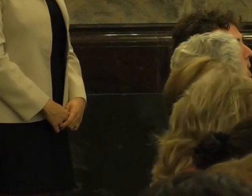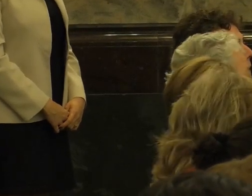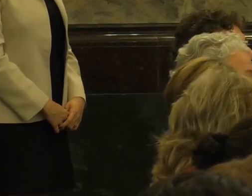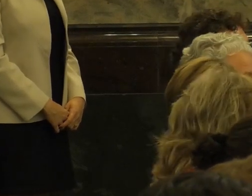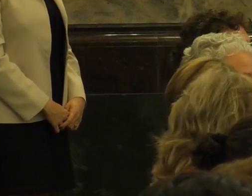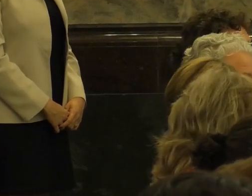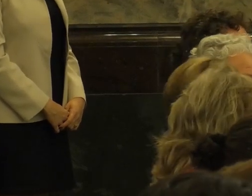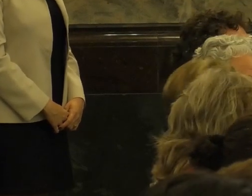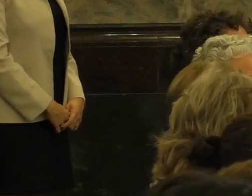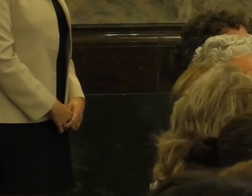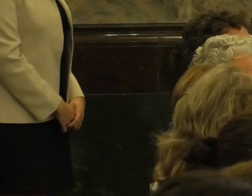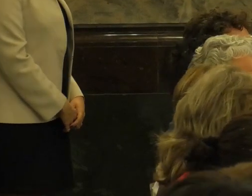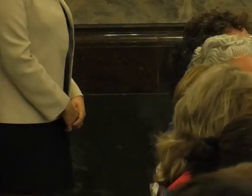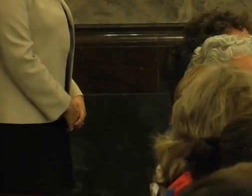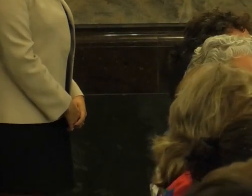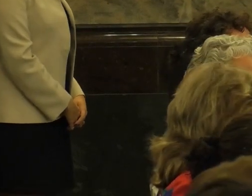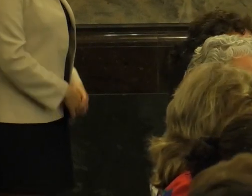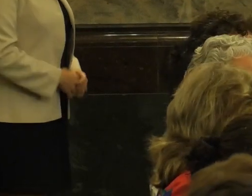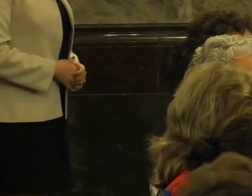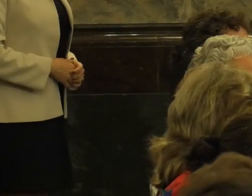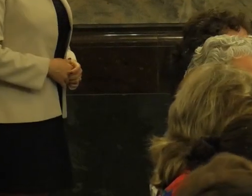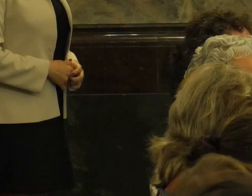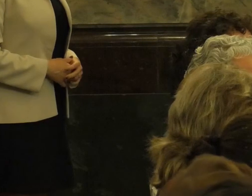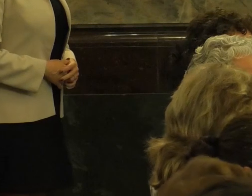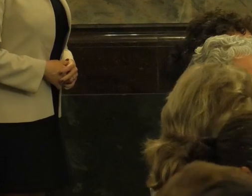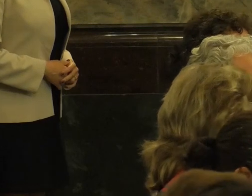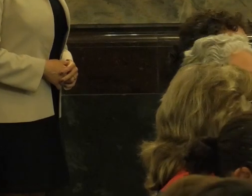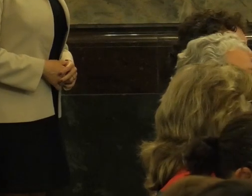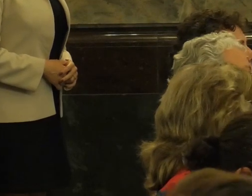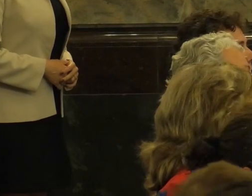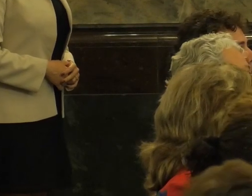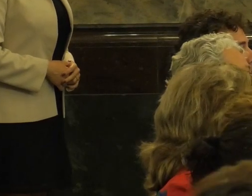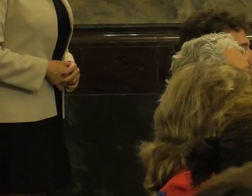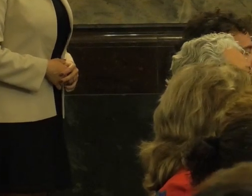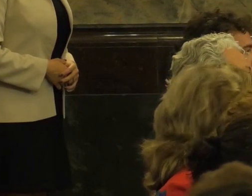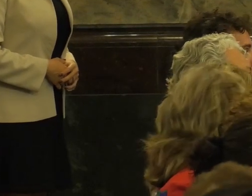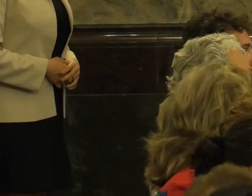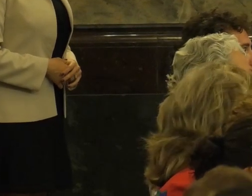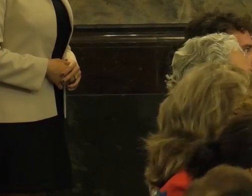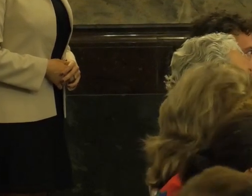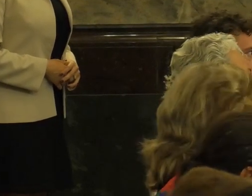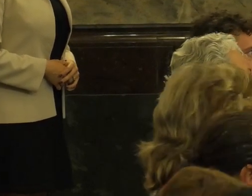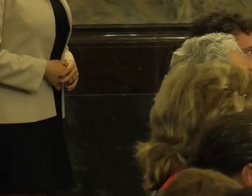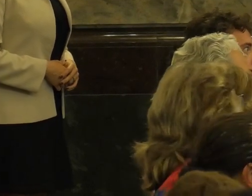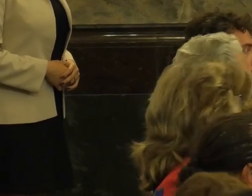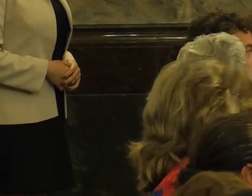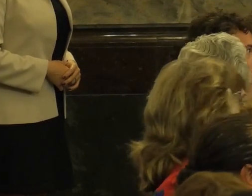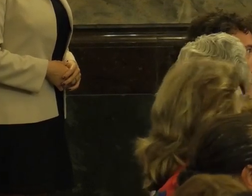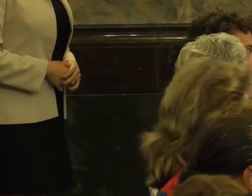este mapeo. Entonces son muy necesarios estudios como el suyo para que se pueda por fin